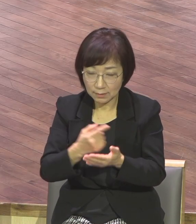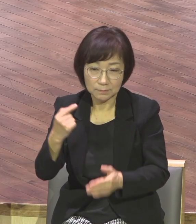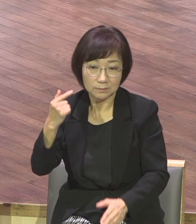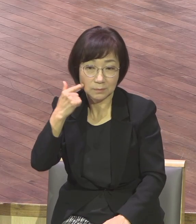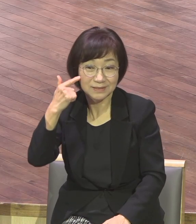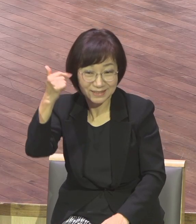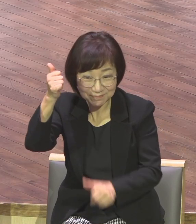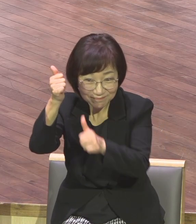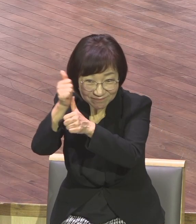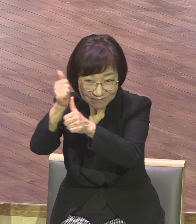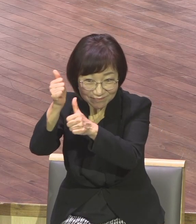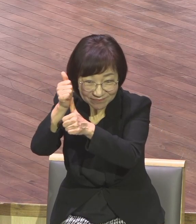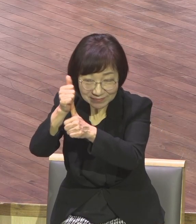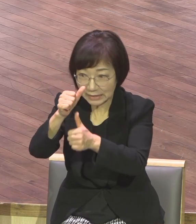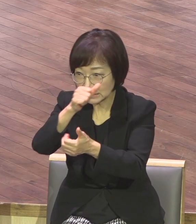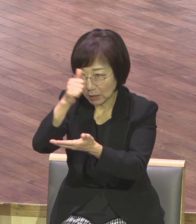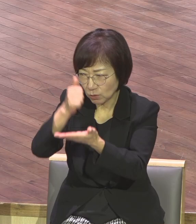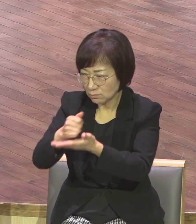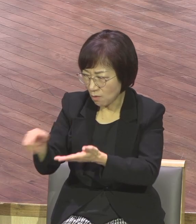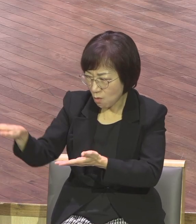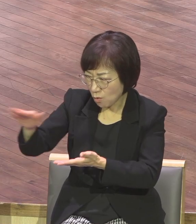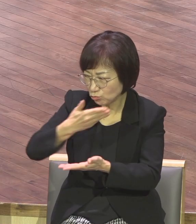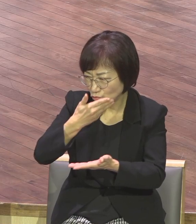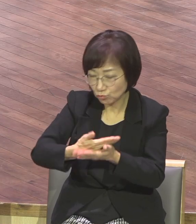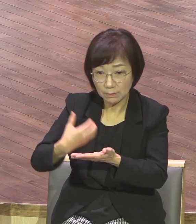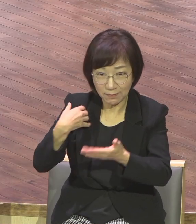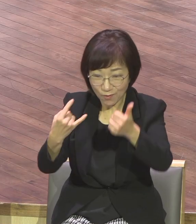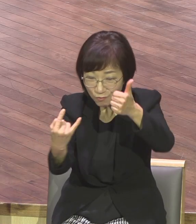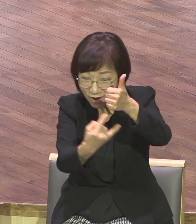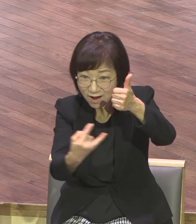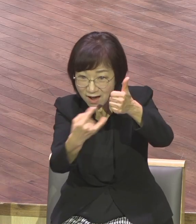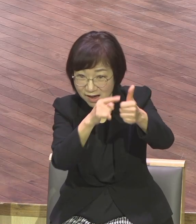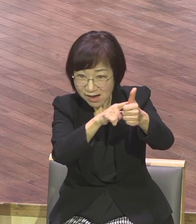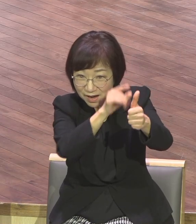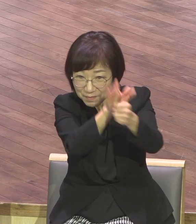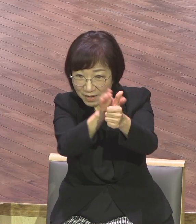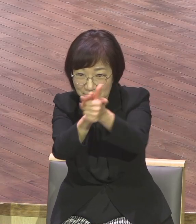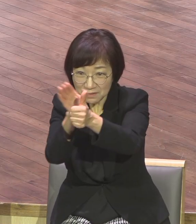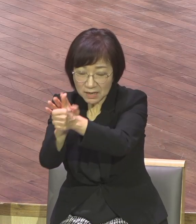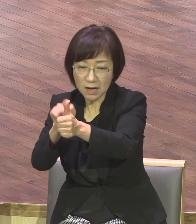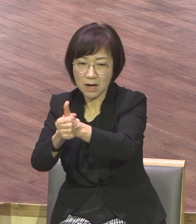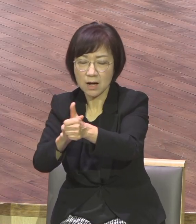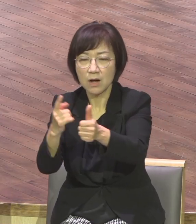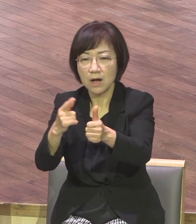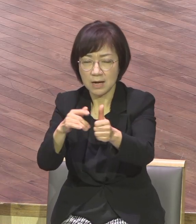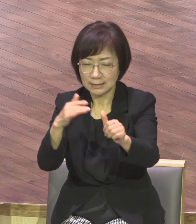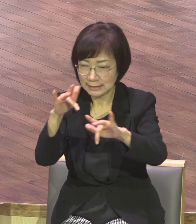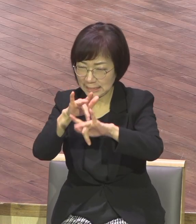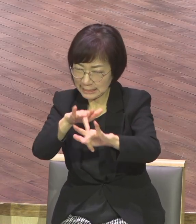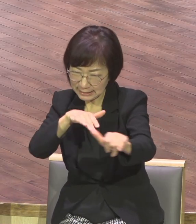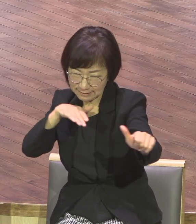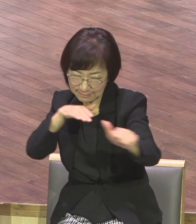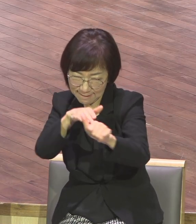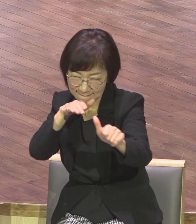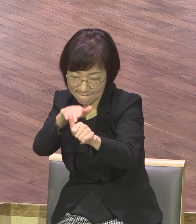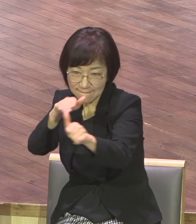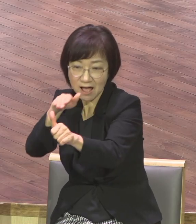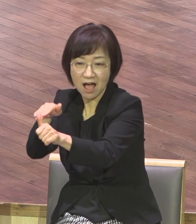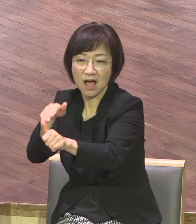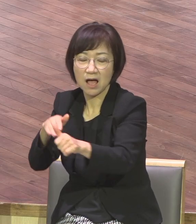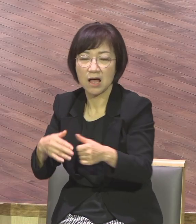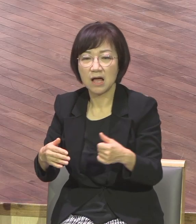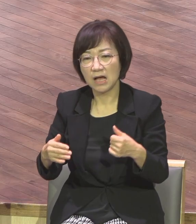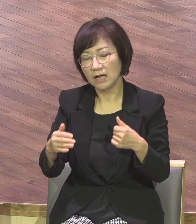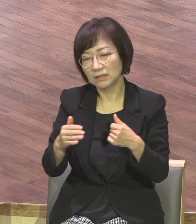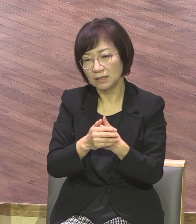교육자들, 우리 장로님들 중에 중요한 위원장단, 중요한 분들, 그럼 공격하지요. 뭐 교회 힘